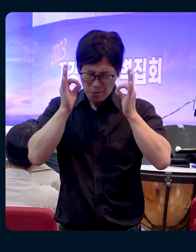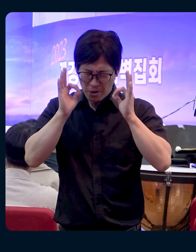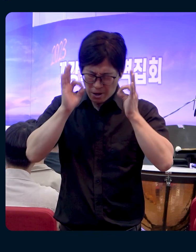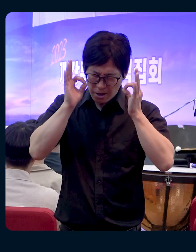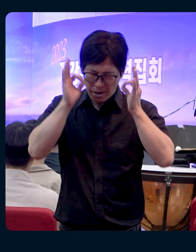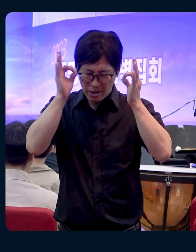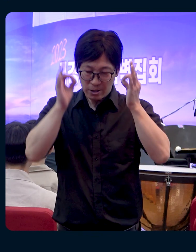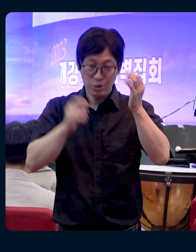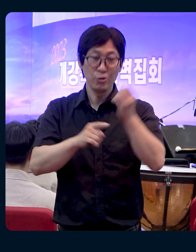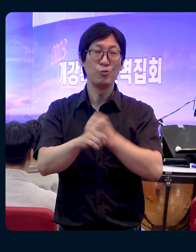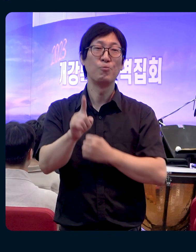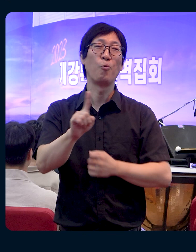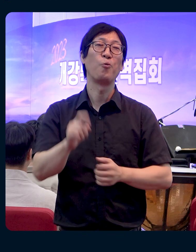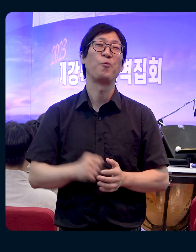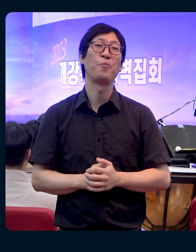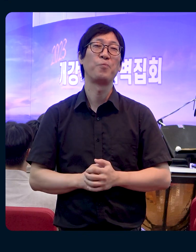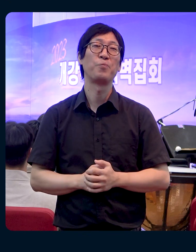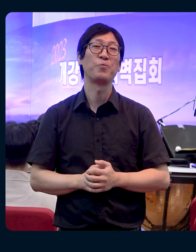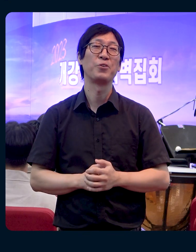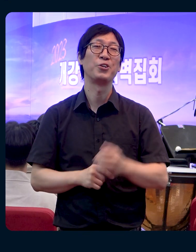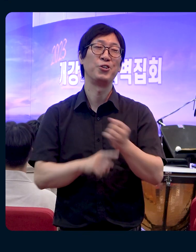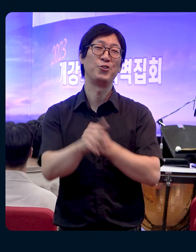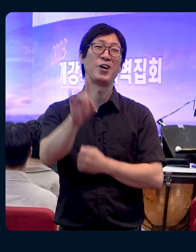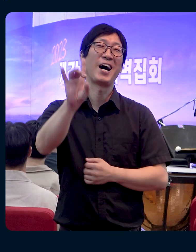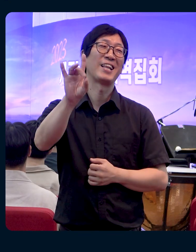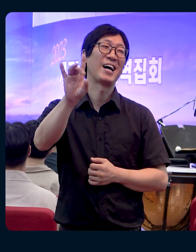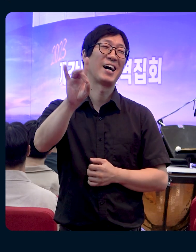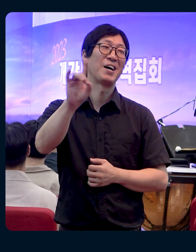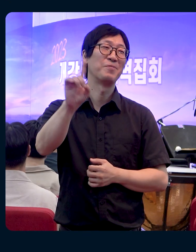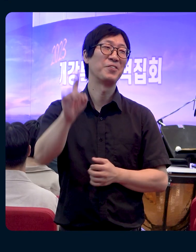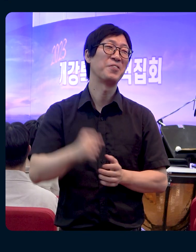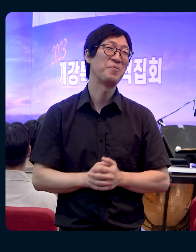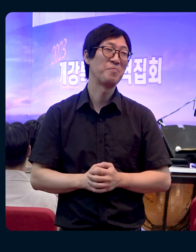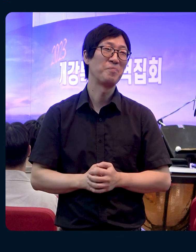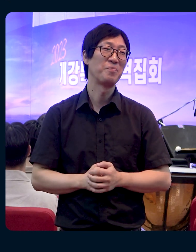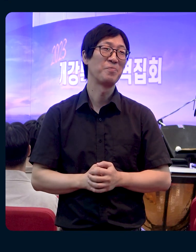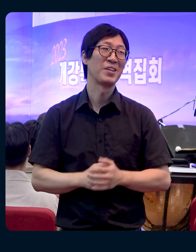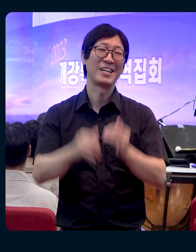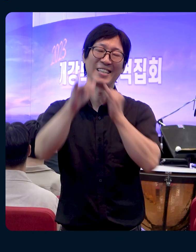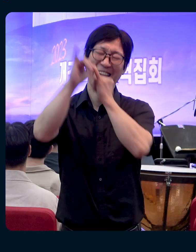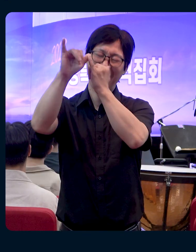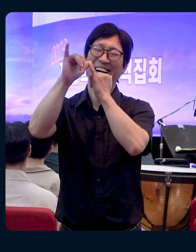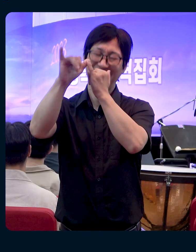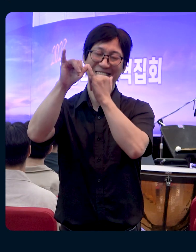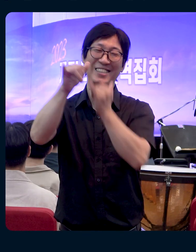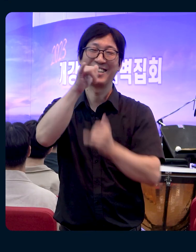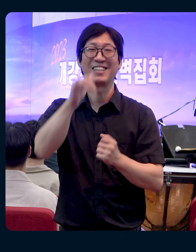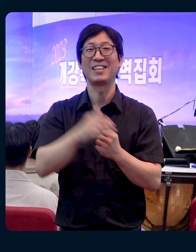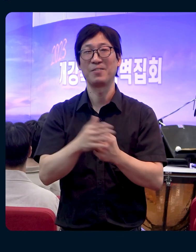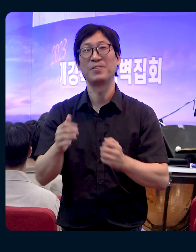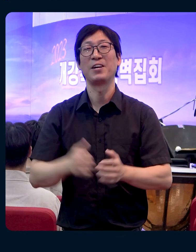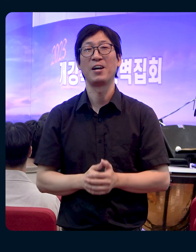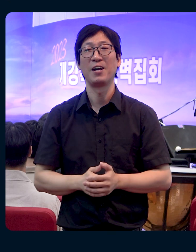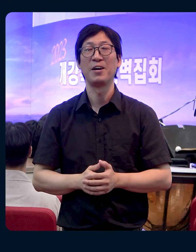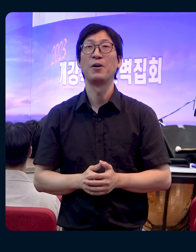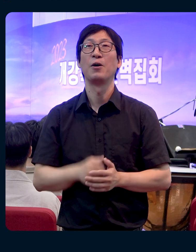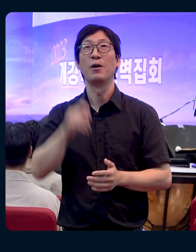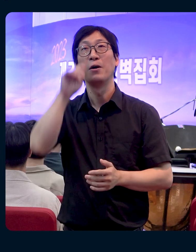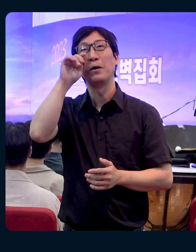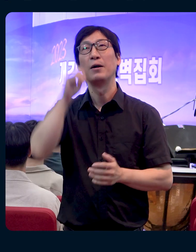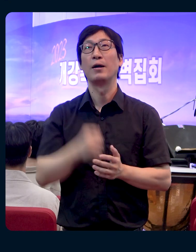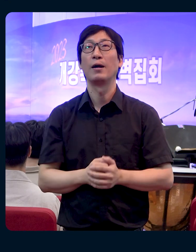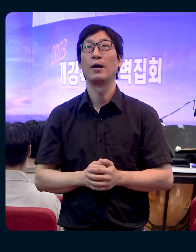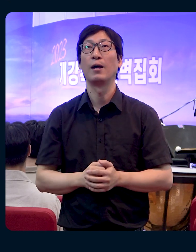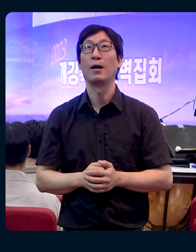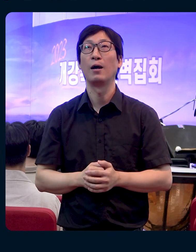있을까요? 이유는 하나, 바로 뭐가 있으니까? 상이 있으니까. 동네에서 산책하는